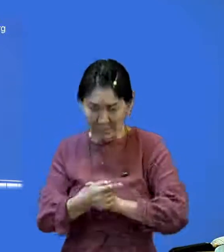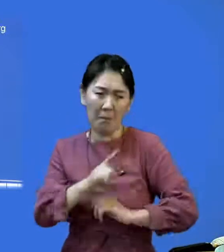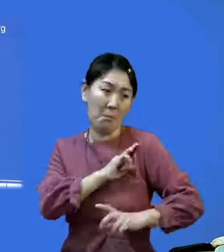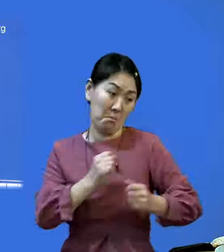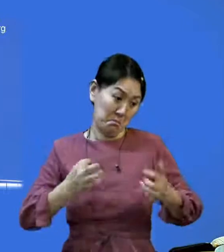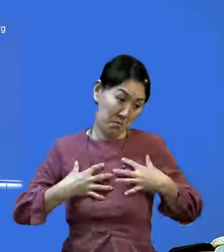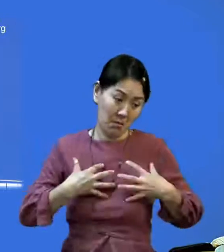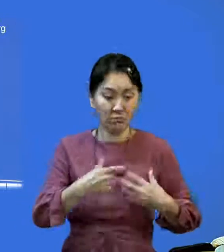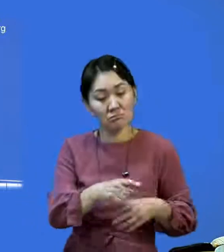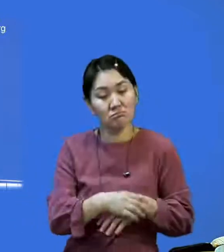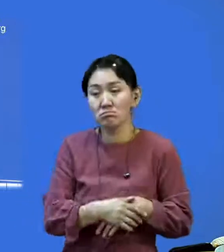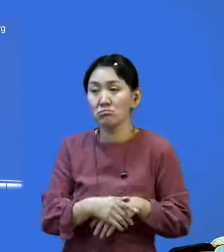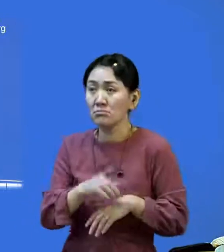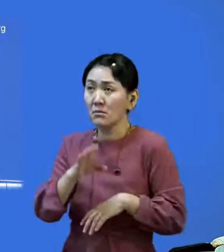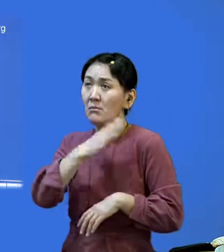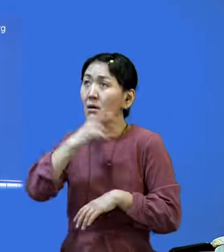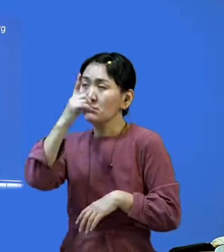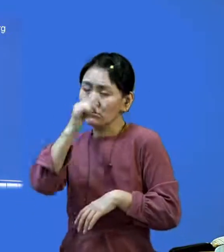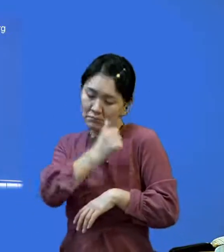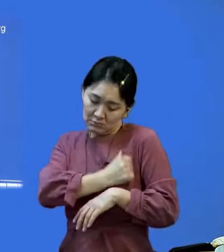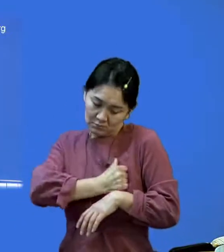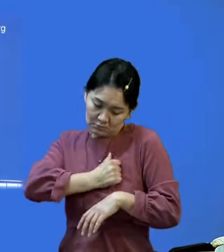зүйлийг эзэнд өргөж.